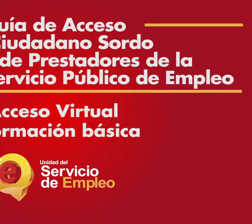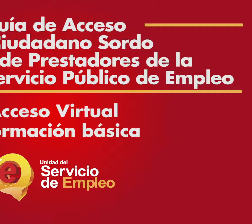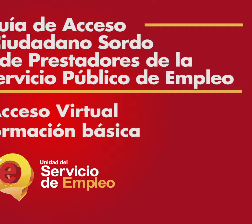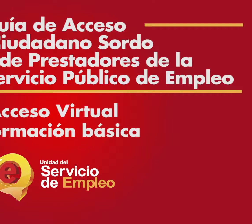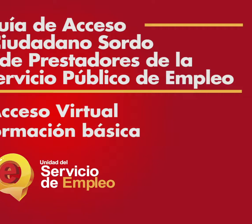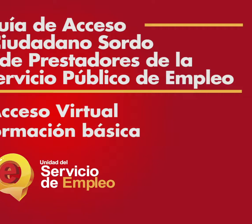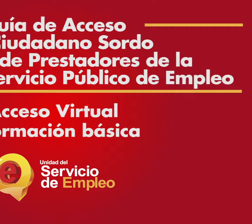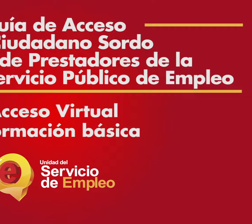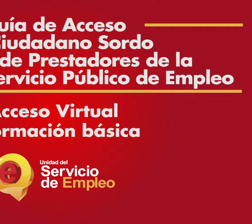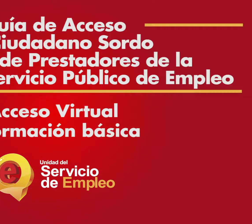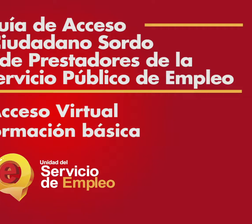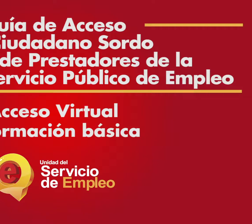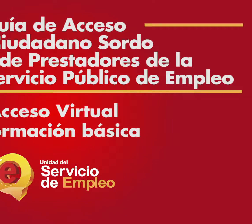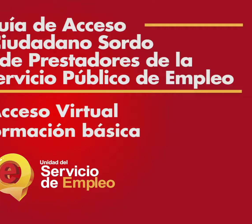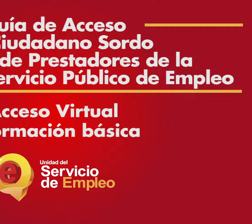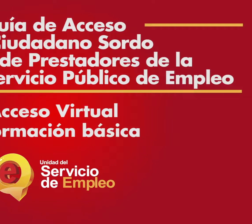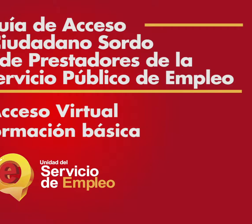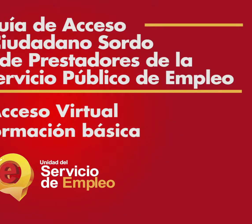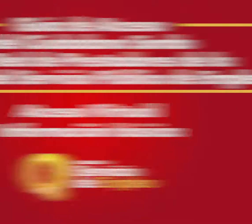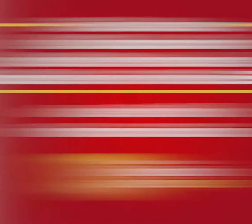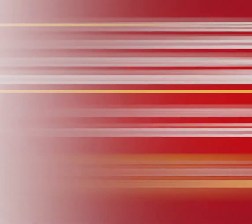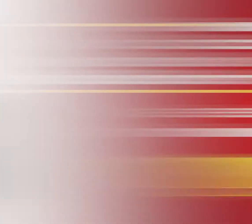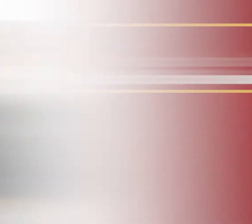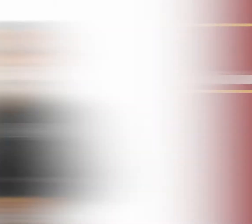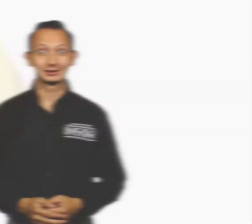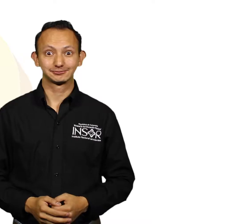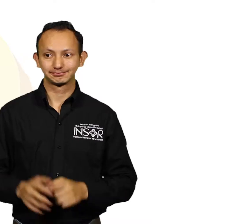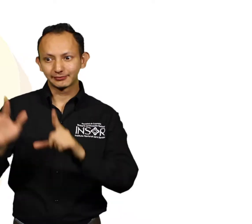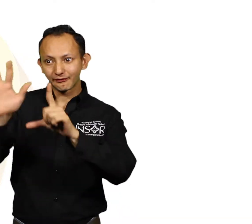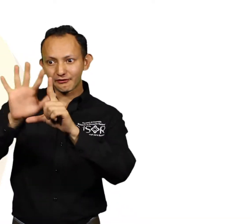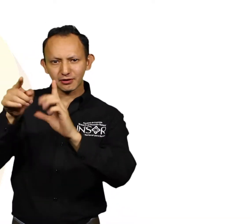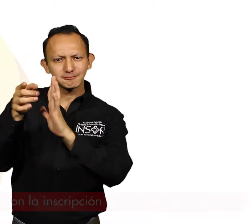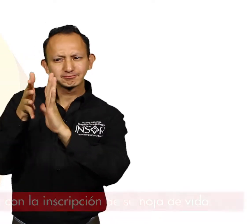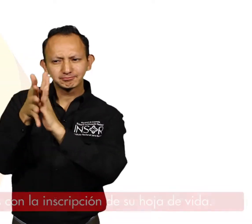Acceso virtual. Información básica.